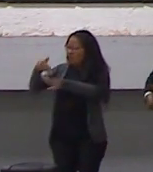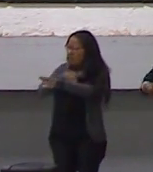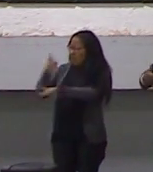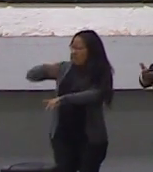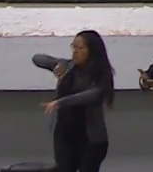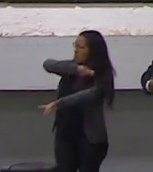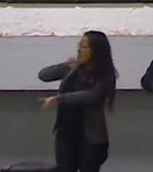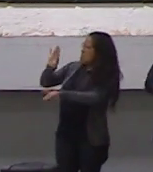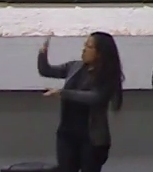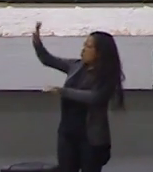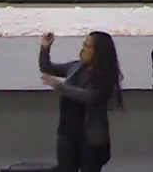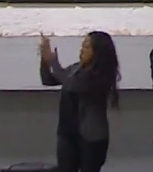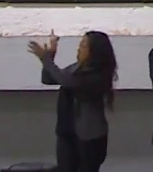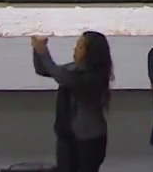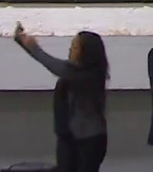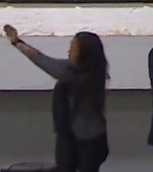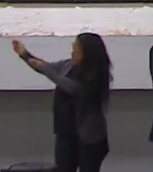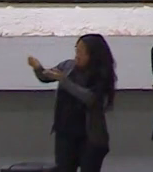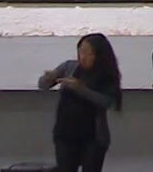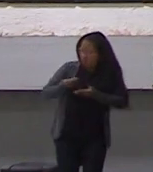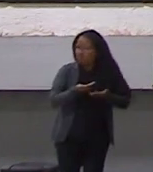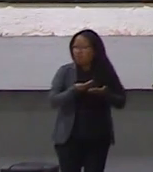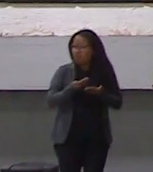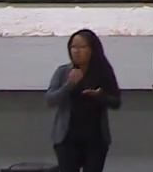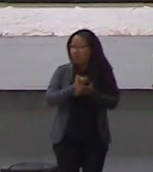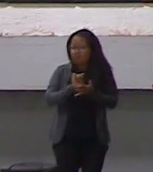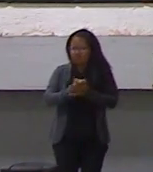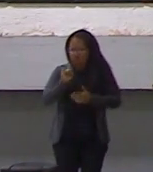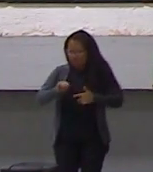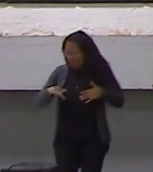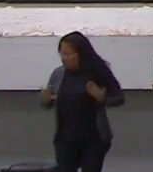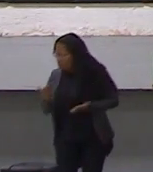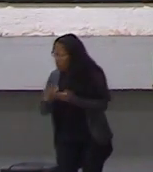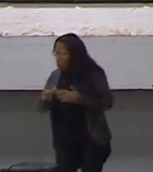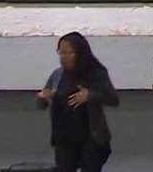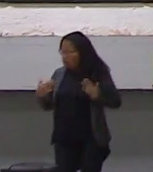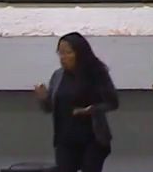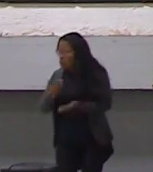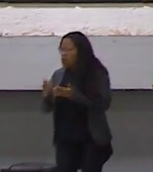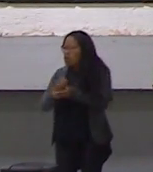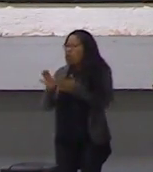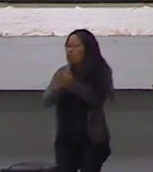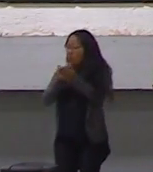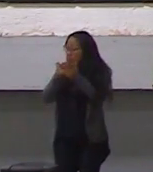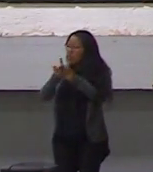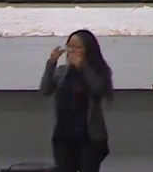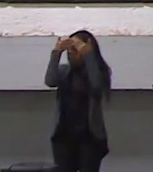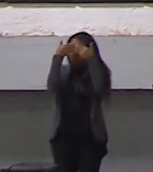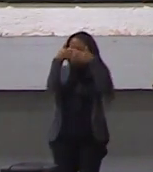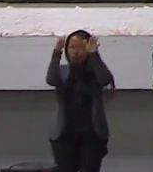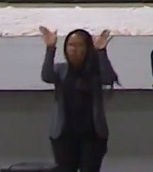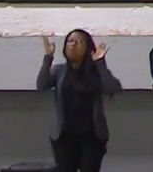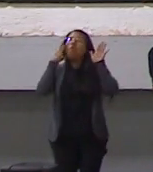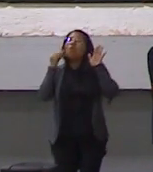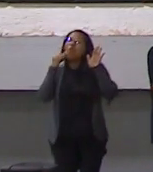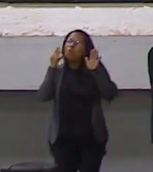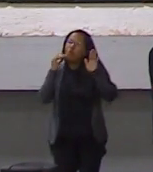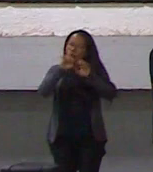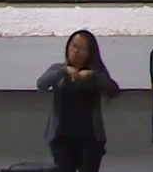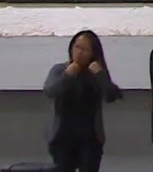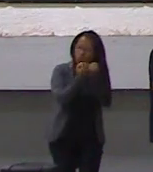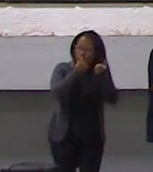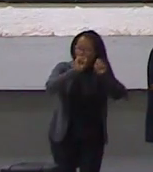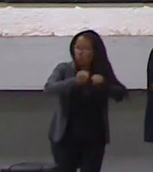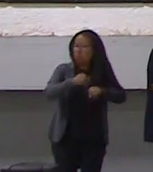y de todas las formas buscábamos comprar de esos libros para ampliar las experiencias de las aulas